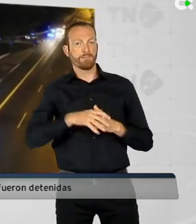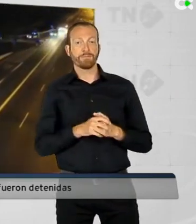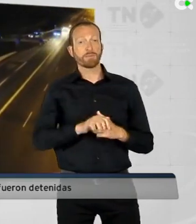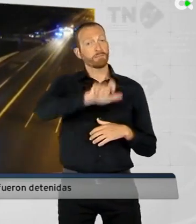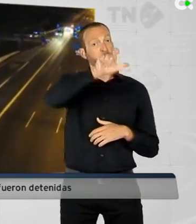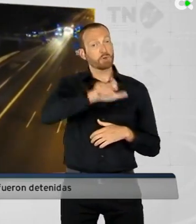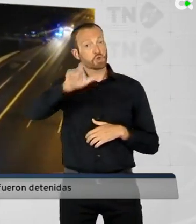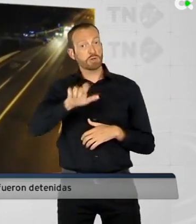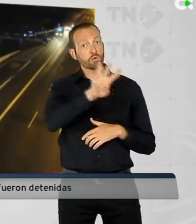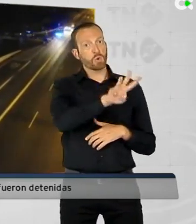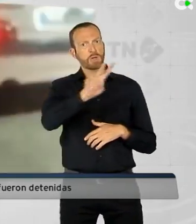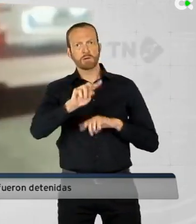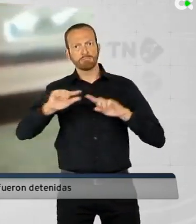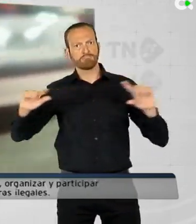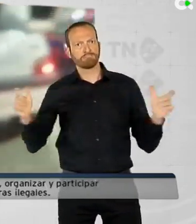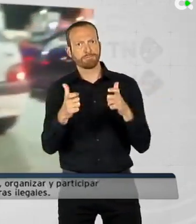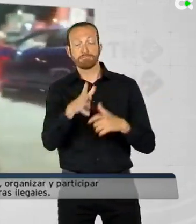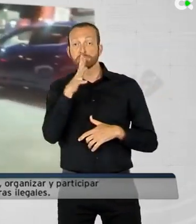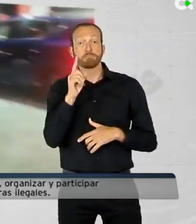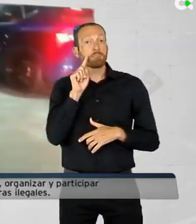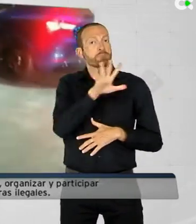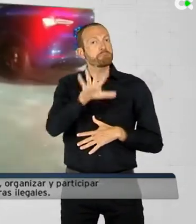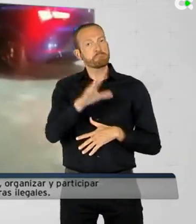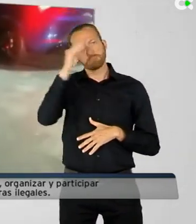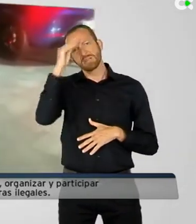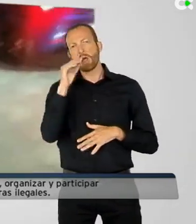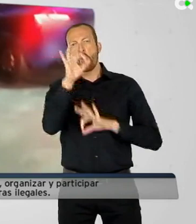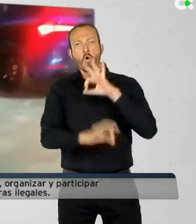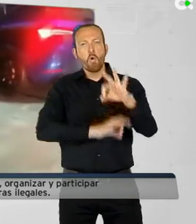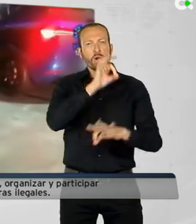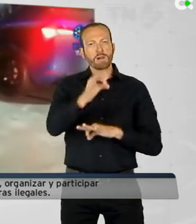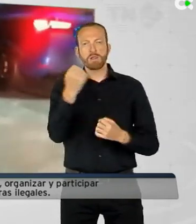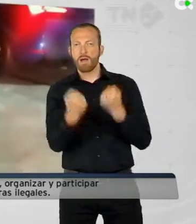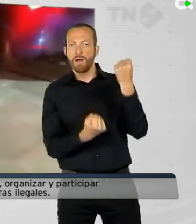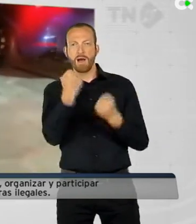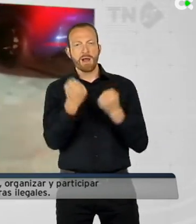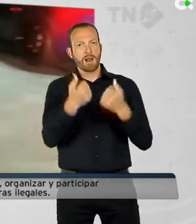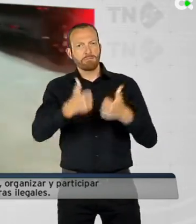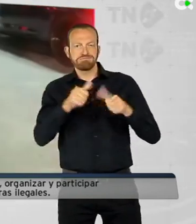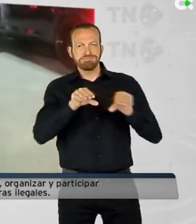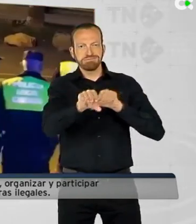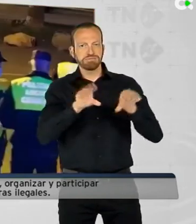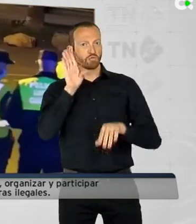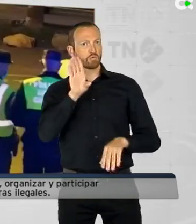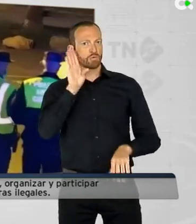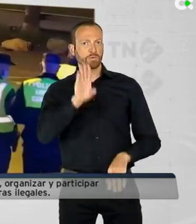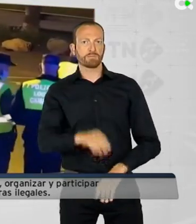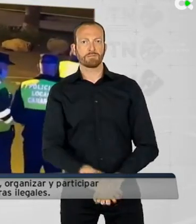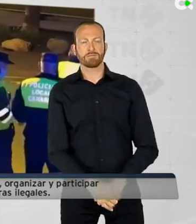Local. 42 personas fueron detenidas por presuntamente organizar y participar en carreras ilegales.